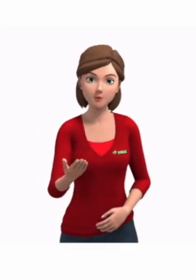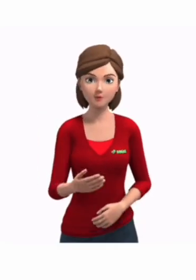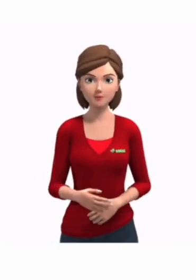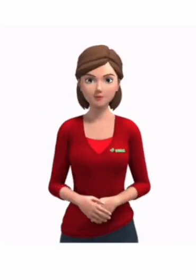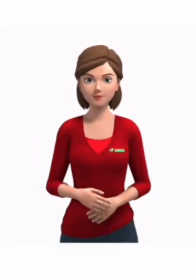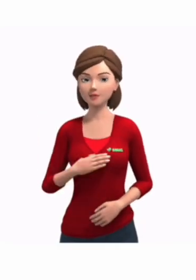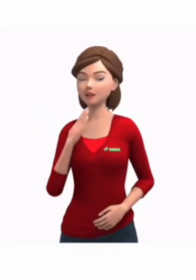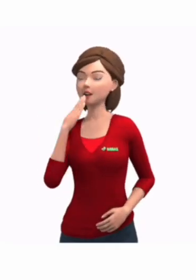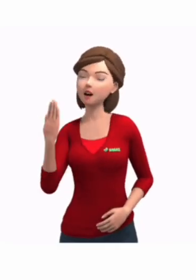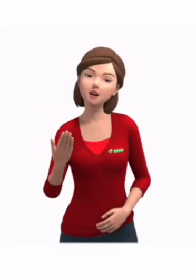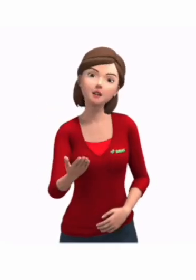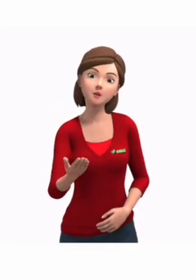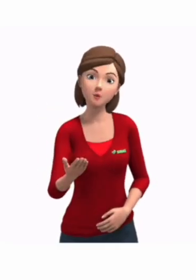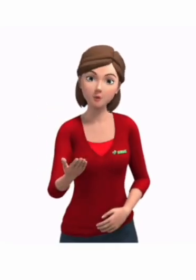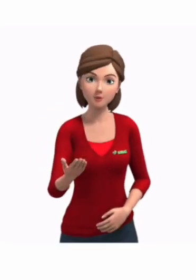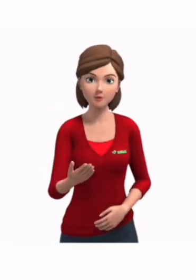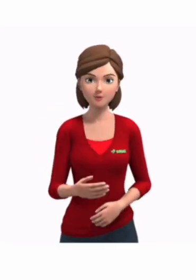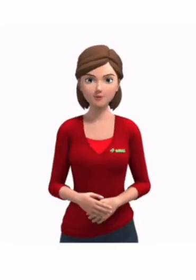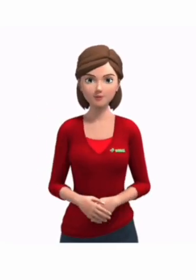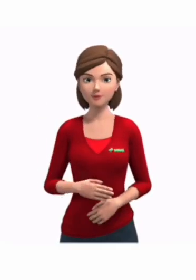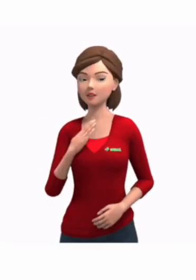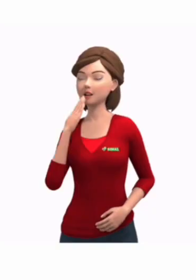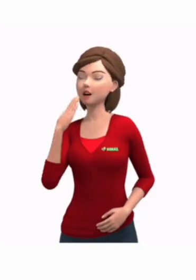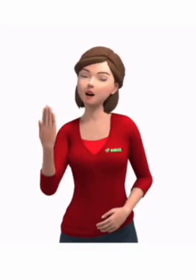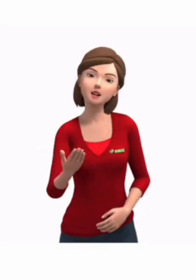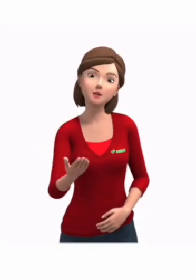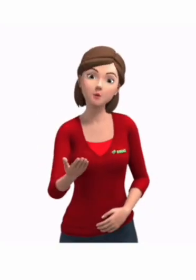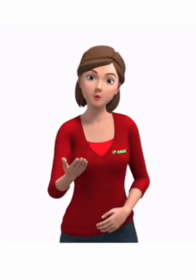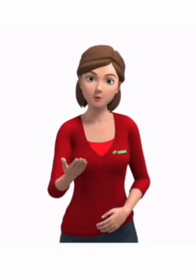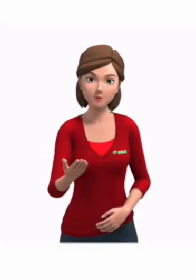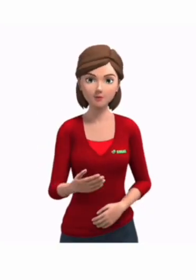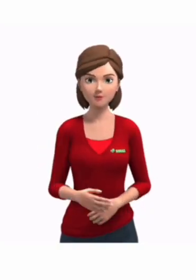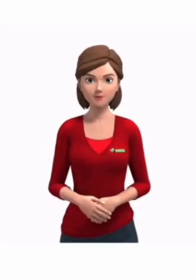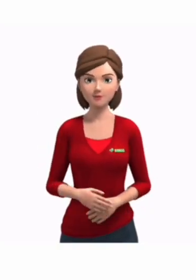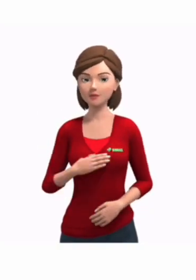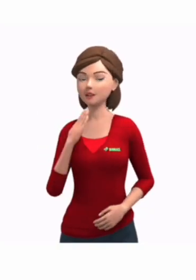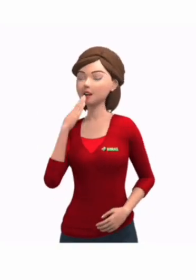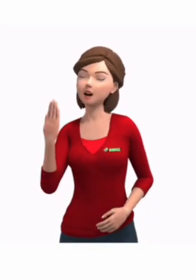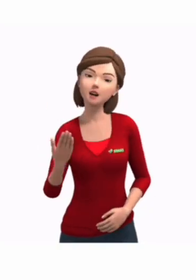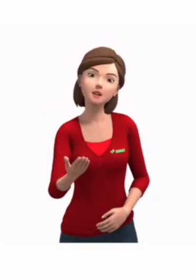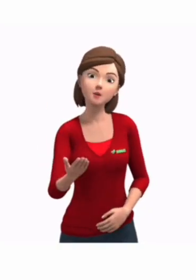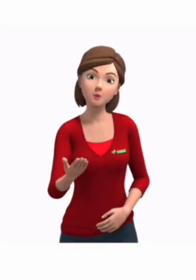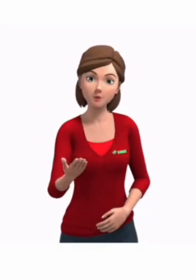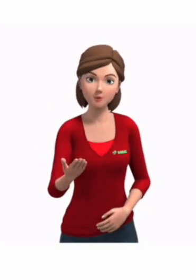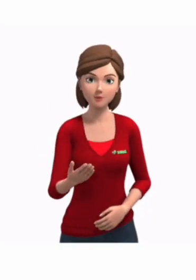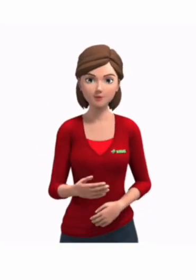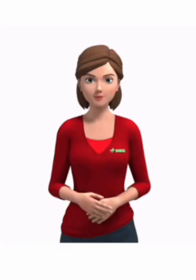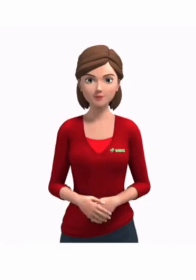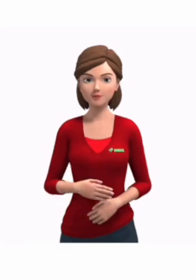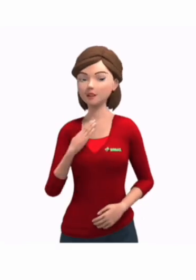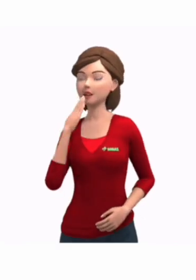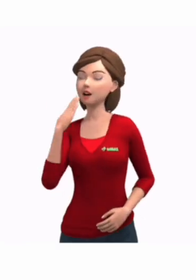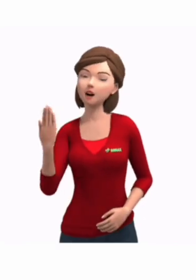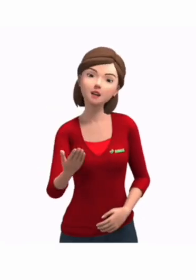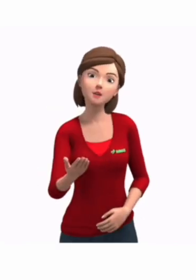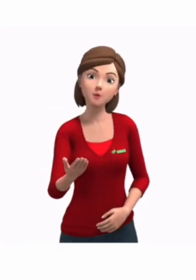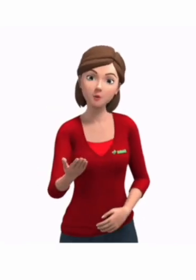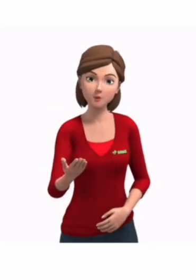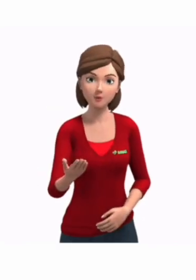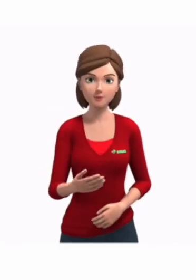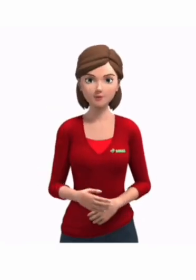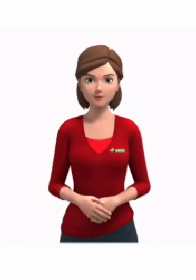le monde de la tech. Je connais pas mal de personnes autistes qui travaillent dans ce domaine-là et après, je pense que c'est un peu un